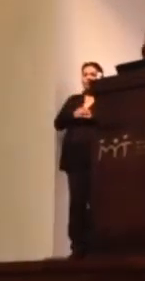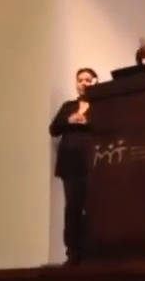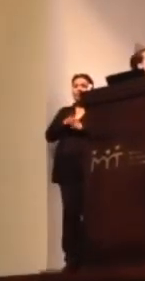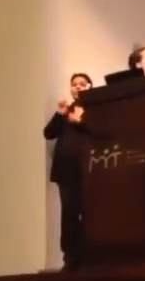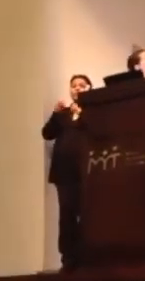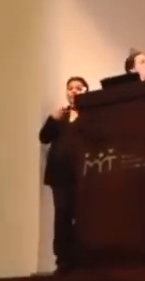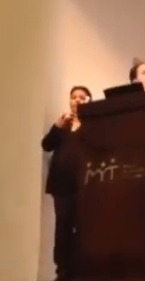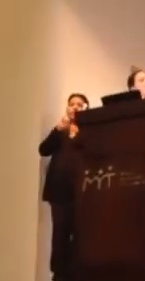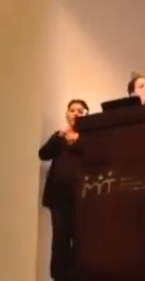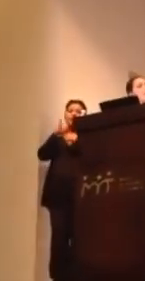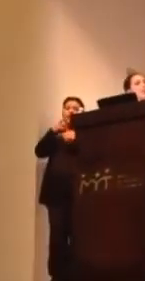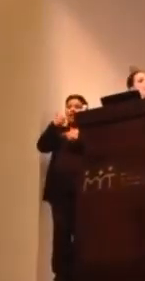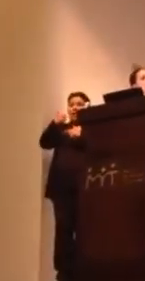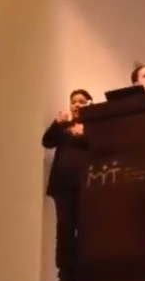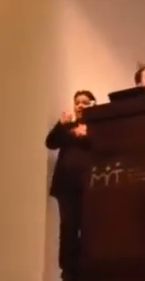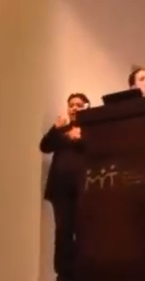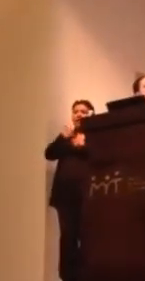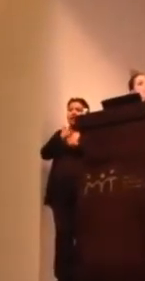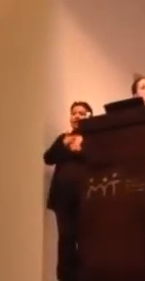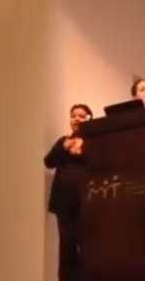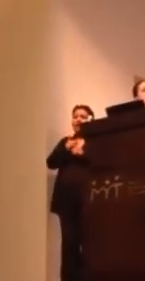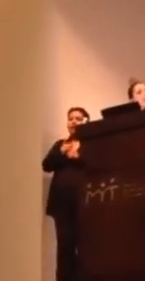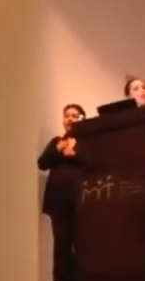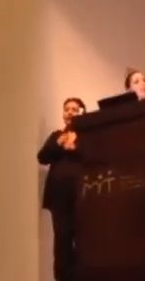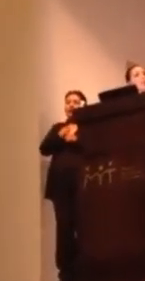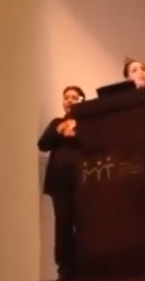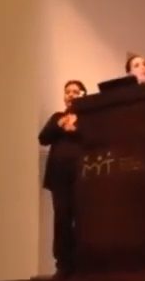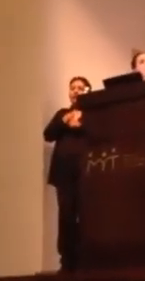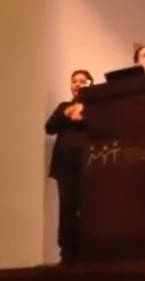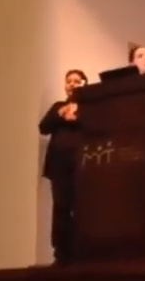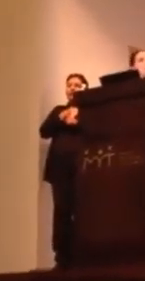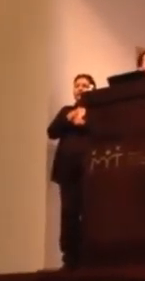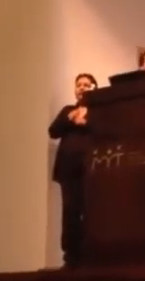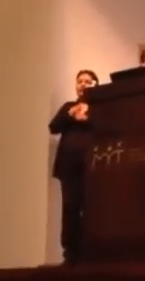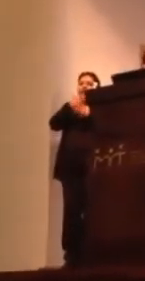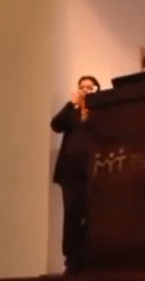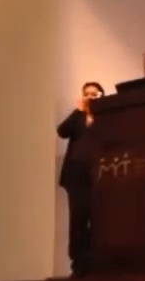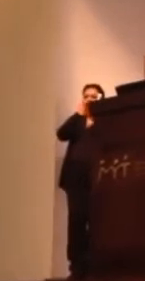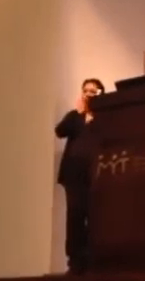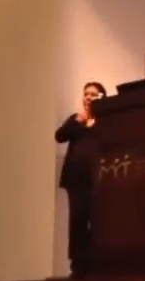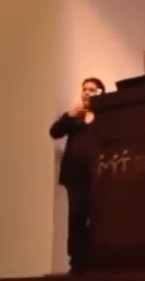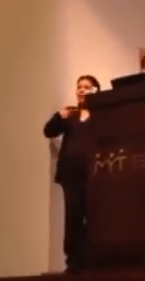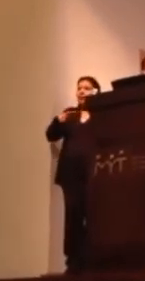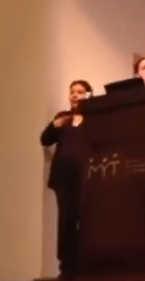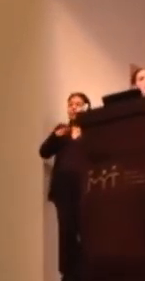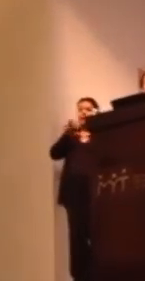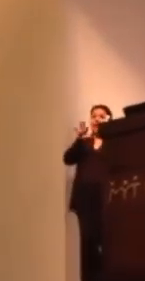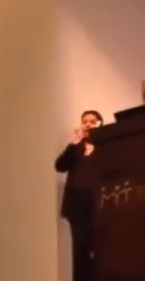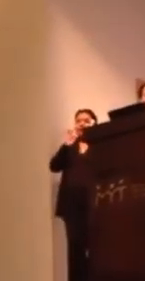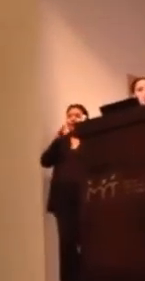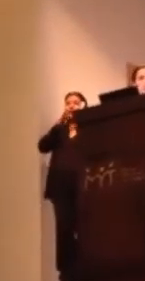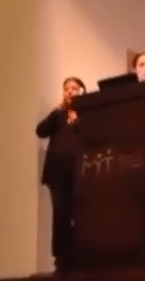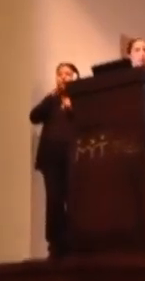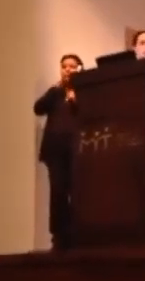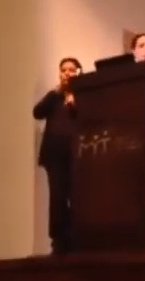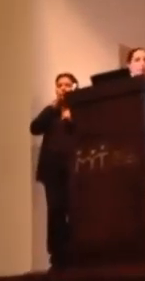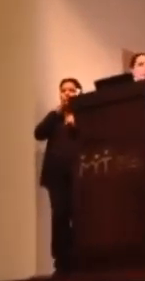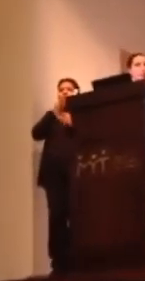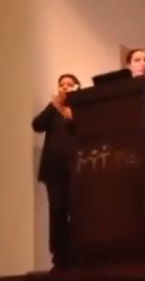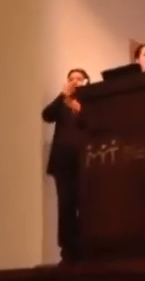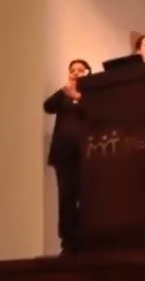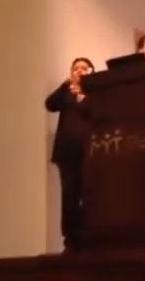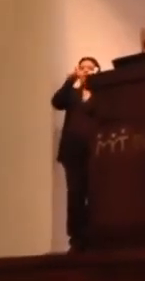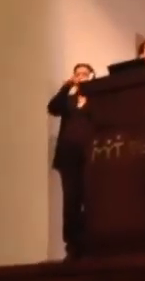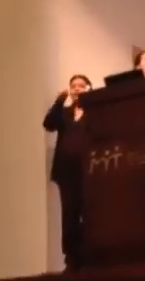¿Okay? Estos son los 6 cimientos de personalidad que puedes encontrar en los niños en el aula.